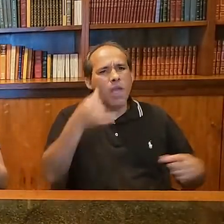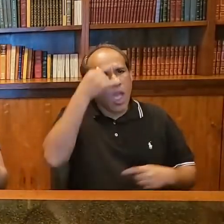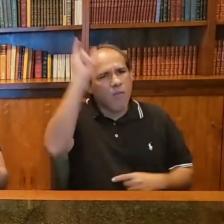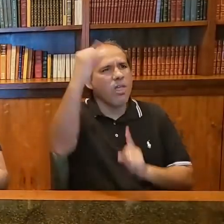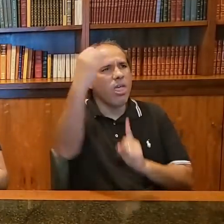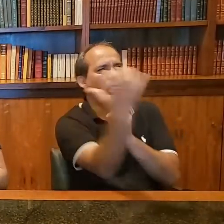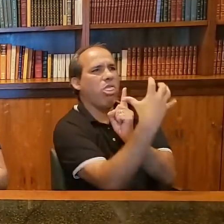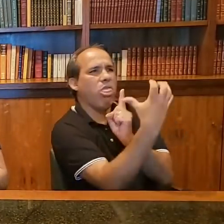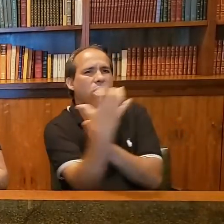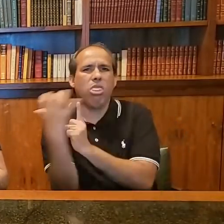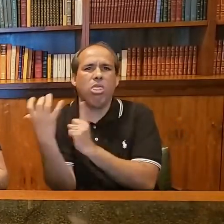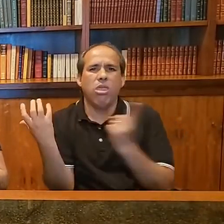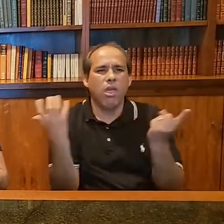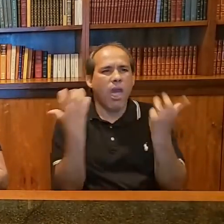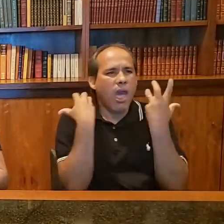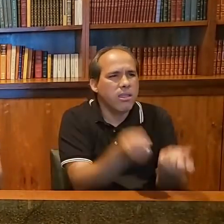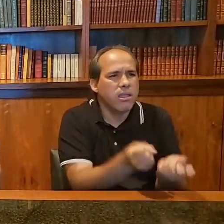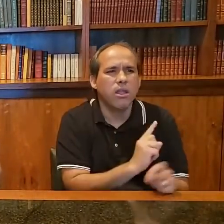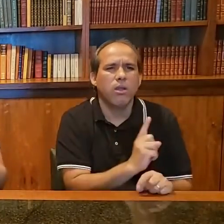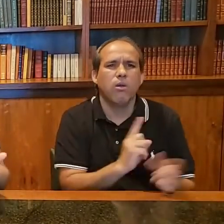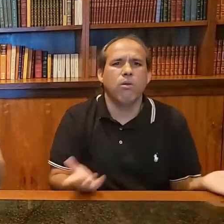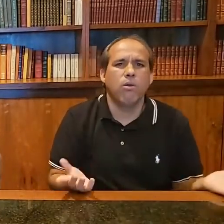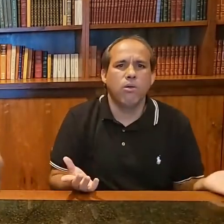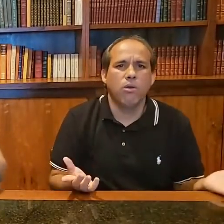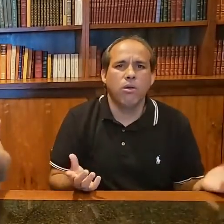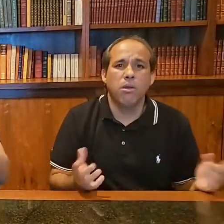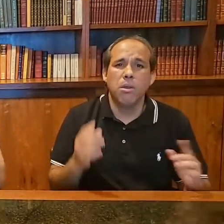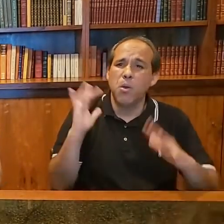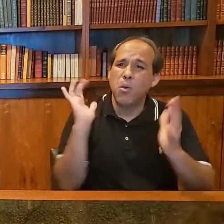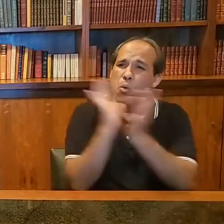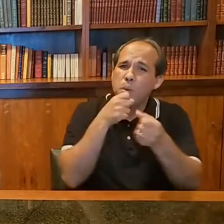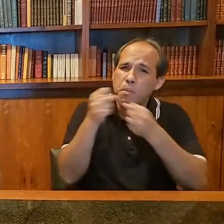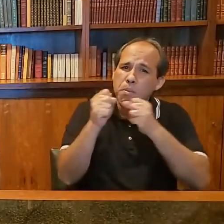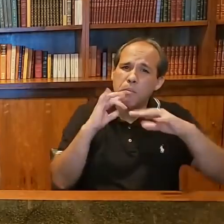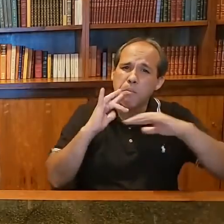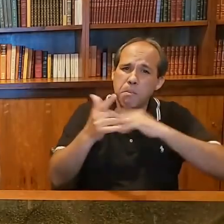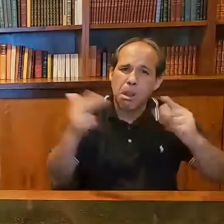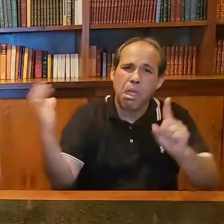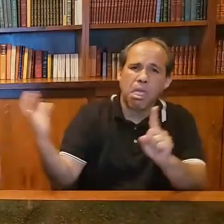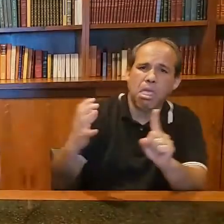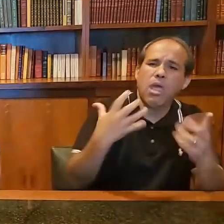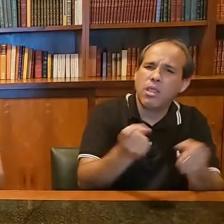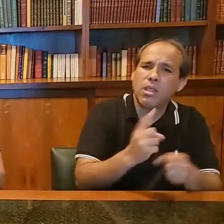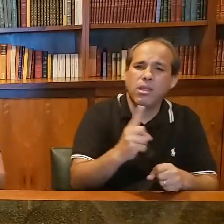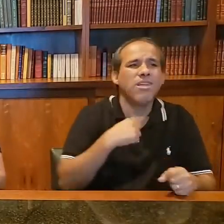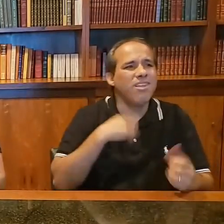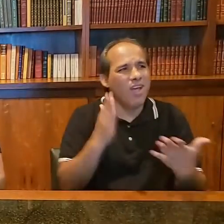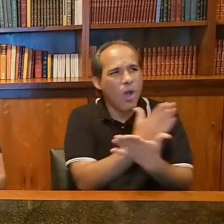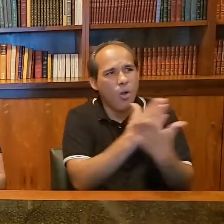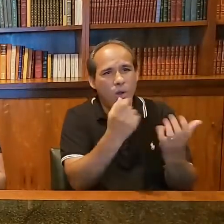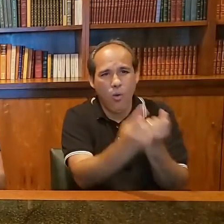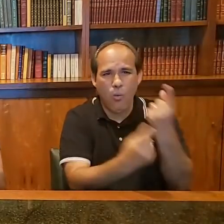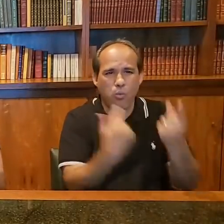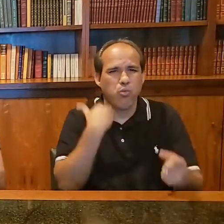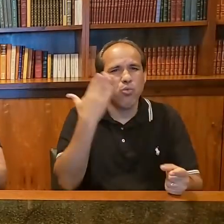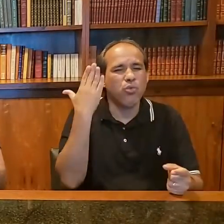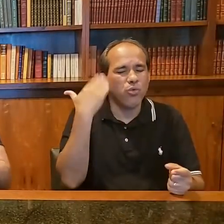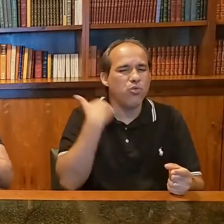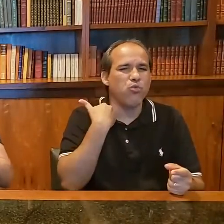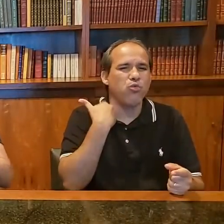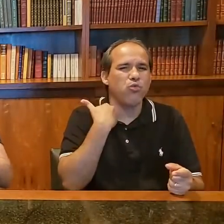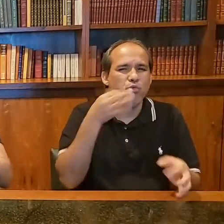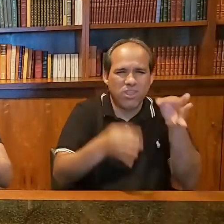de mídia, ou seja lá o que for. Tem juiz, a gente sabe disso, né? Não é? Sabe disso? Que de acordo com o que a